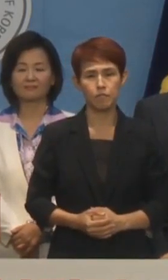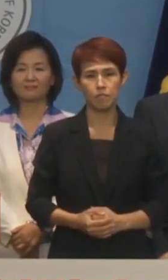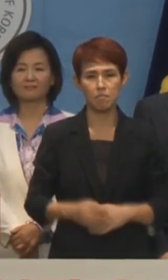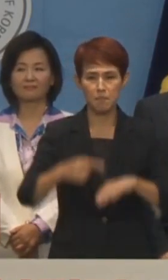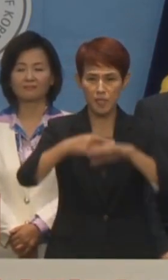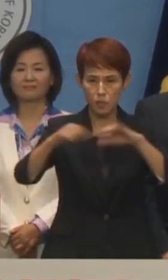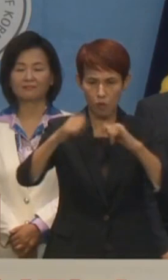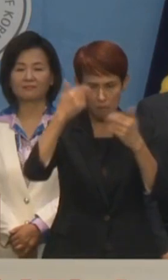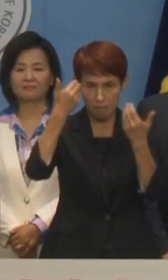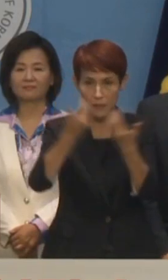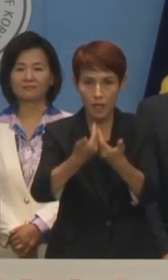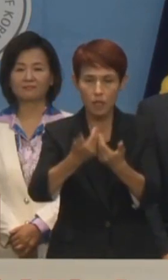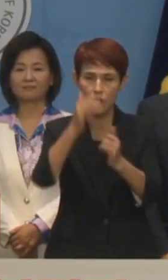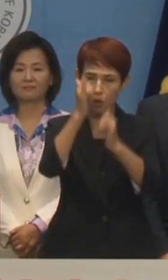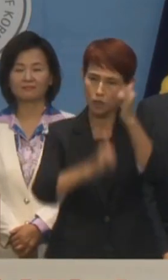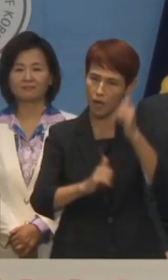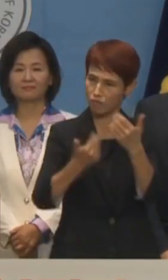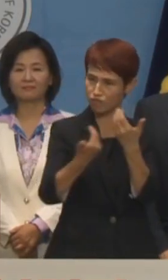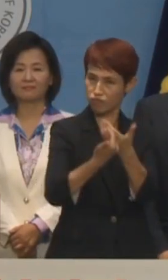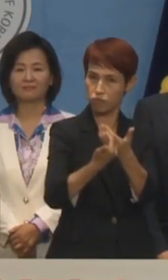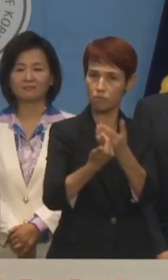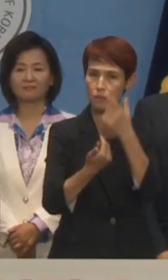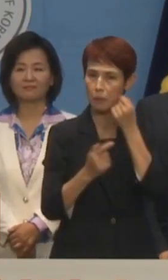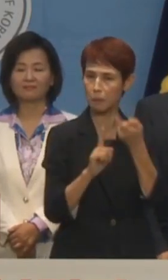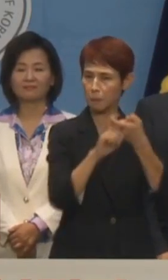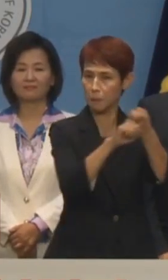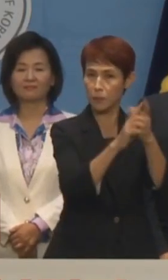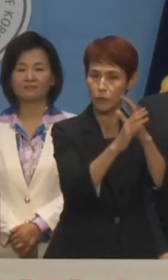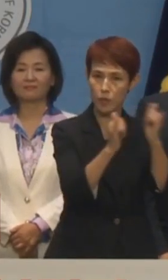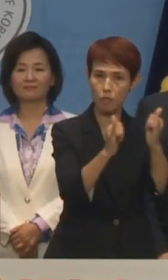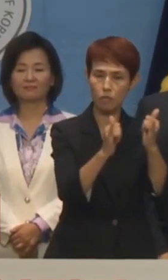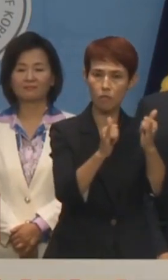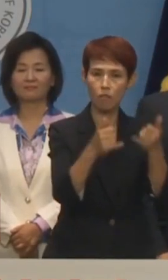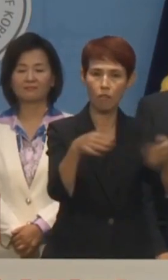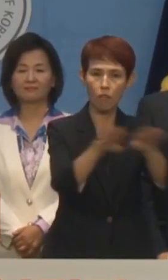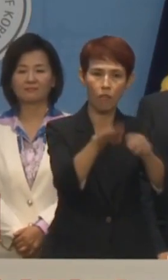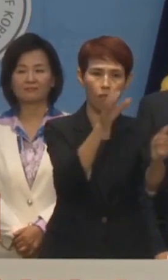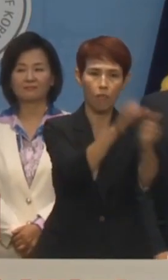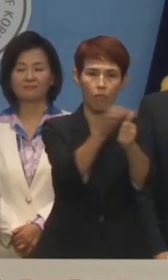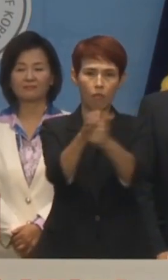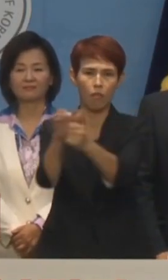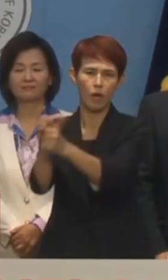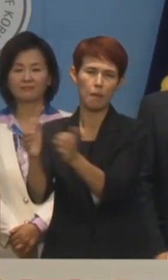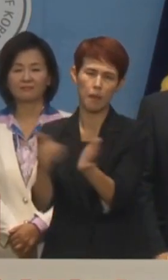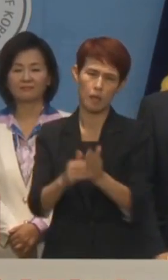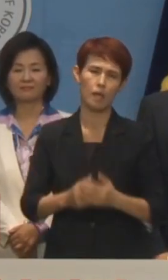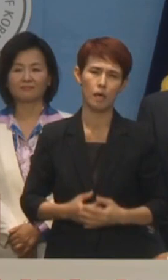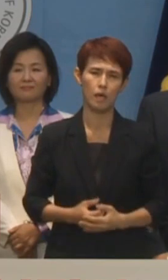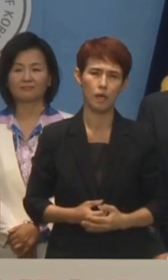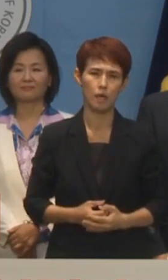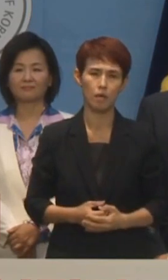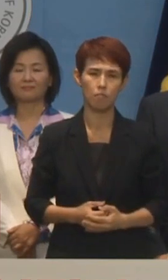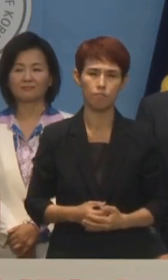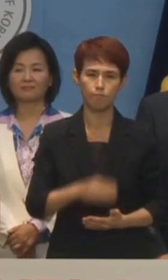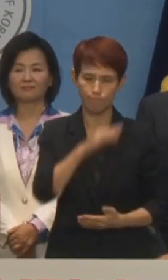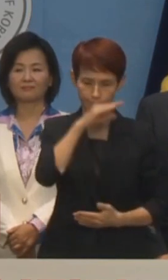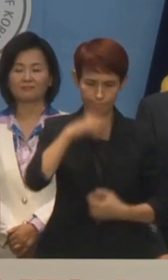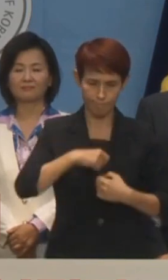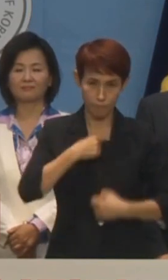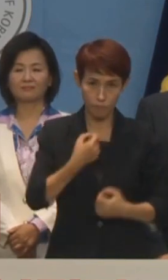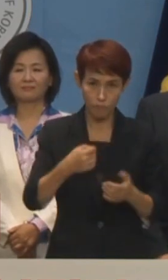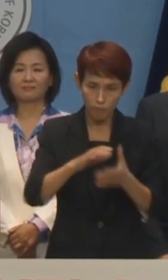반민족, 반역사, 반인권, 친일 편향적 인물들이 정권의 주요 요직을 차지한 지 오래고 진실과 화해를 위한